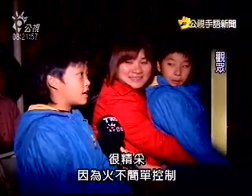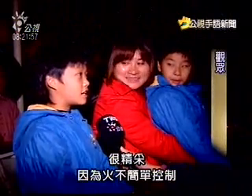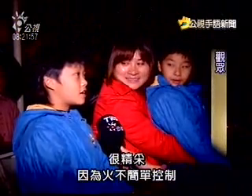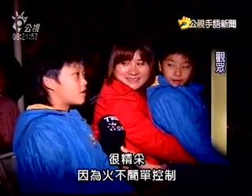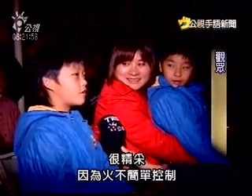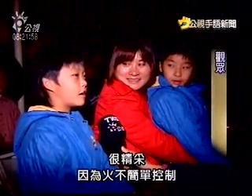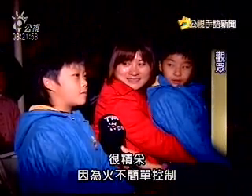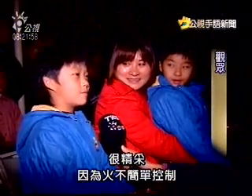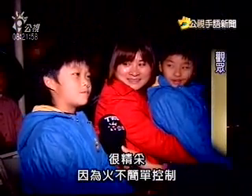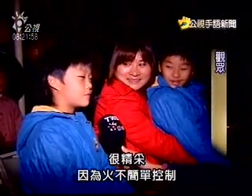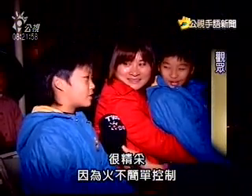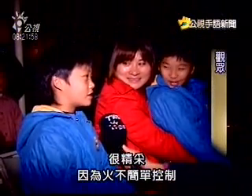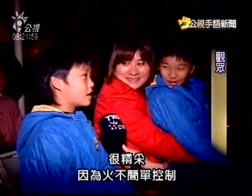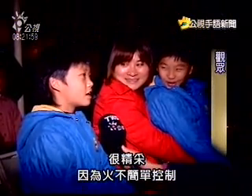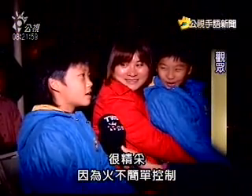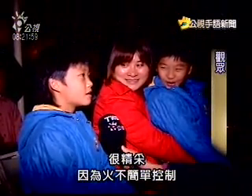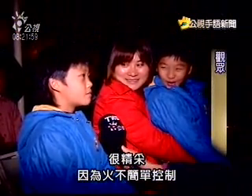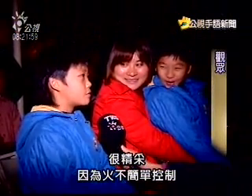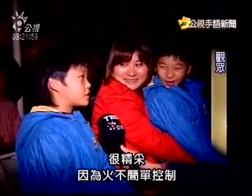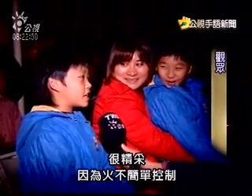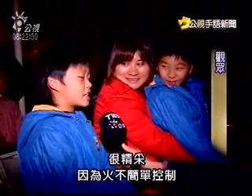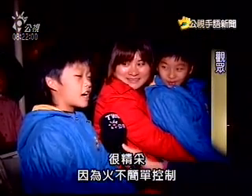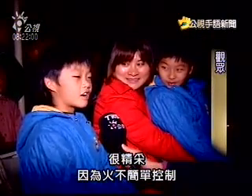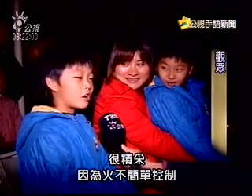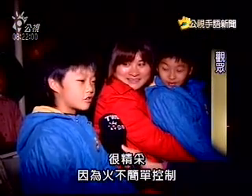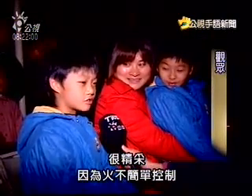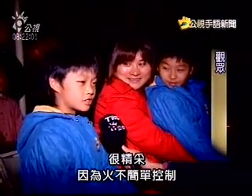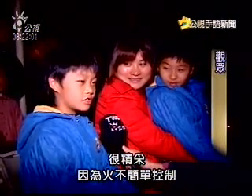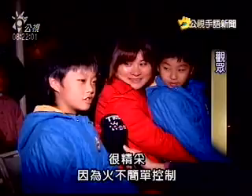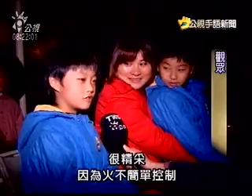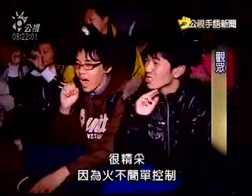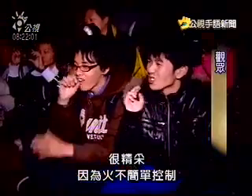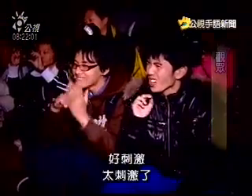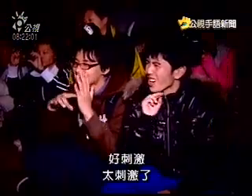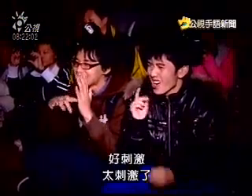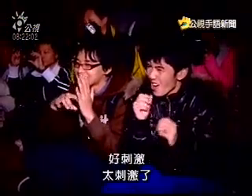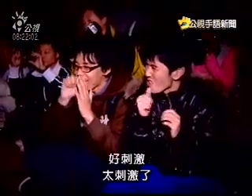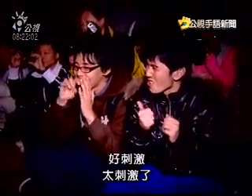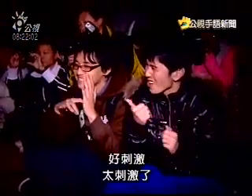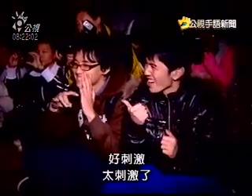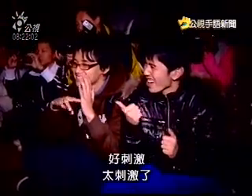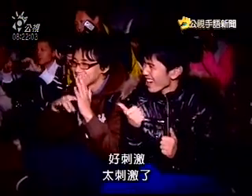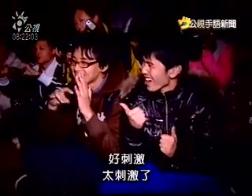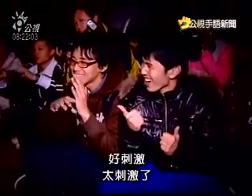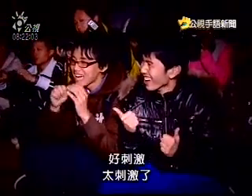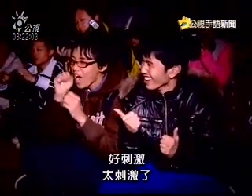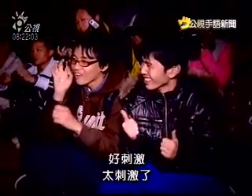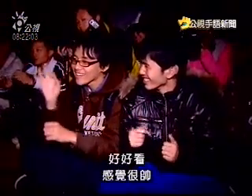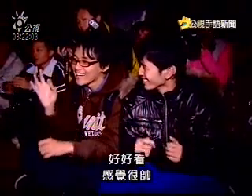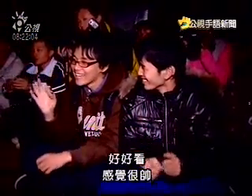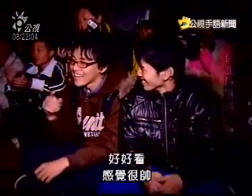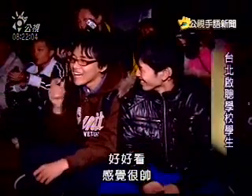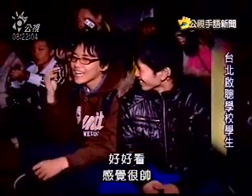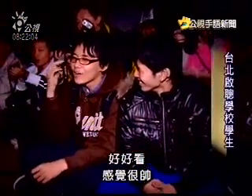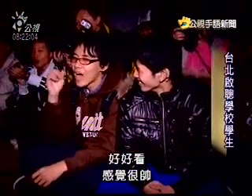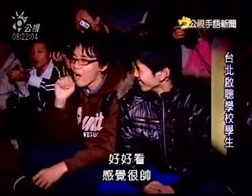烟火不简单控制。 好刺激，太刺激了，好好看，感觉很